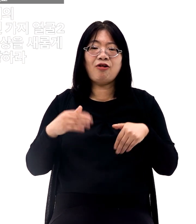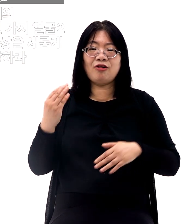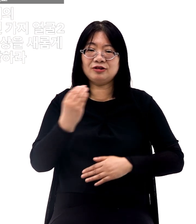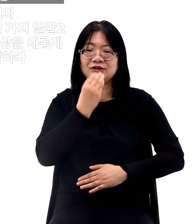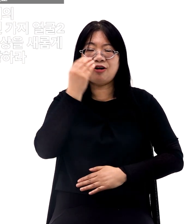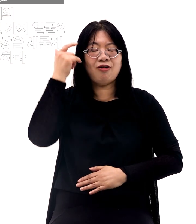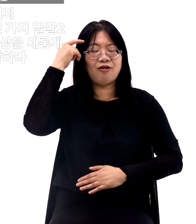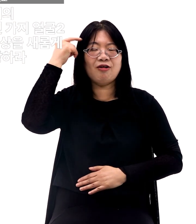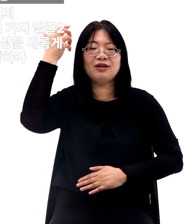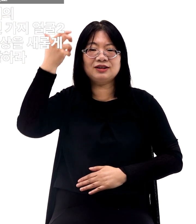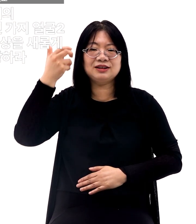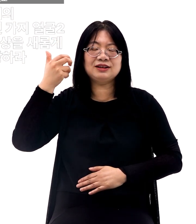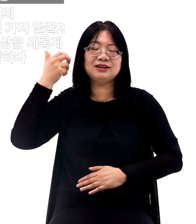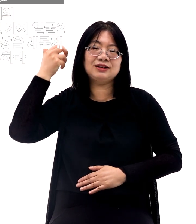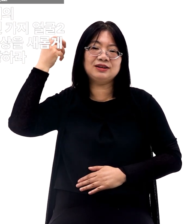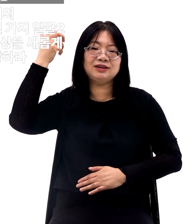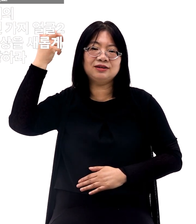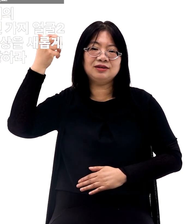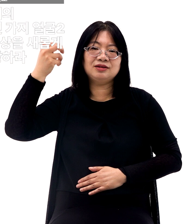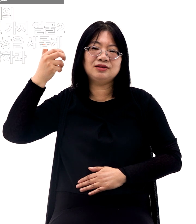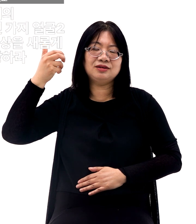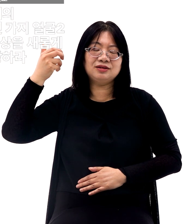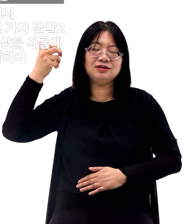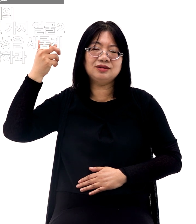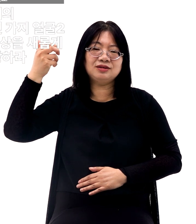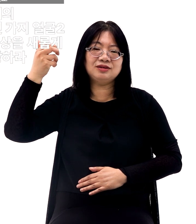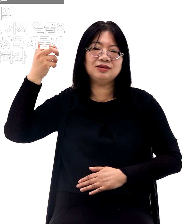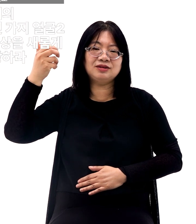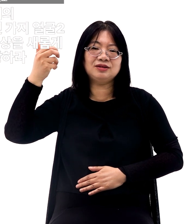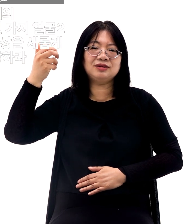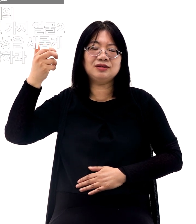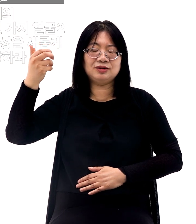따스한 성령님